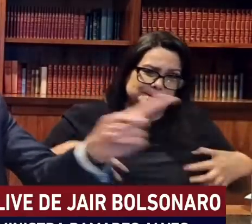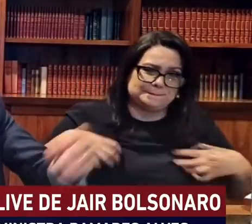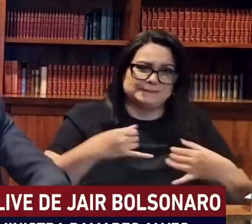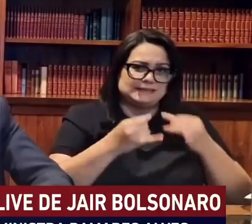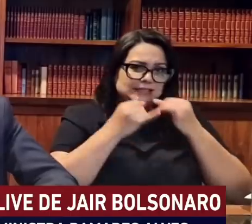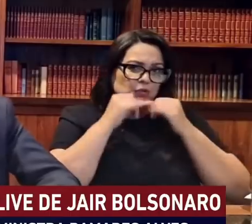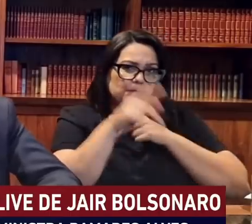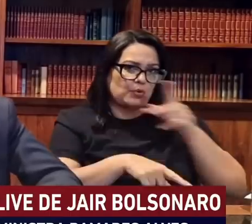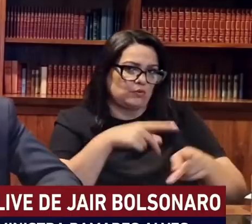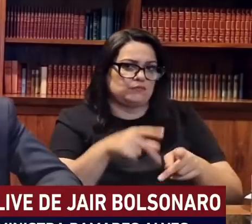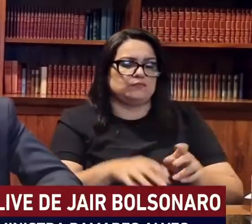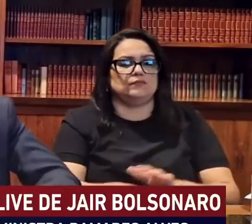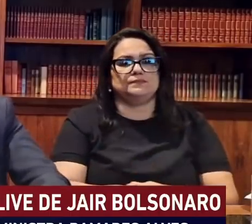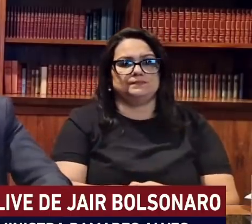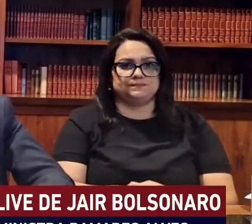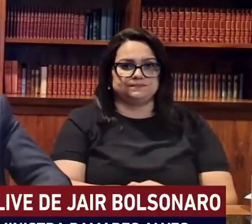população.